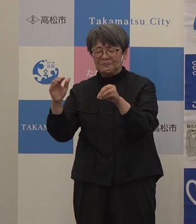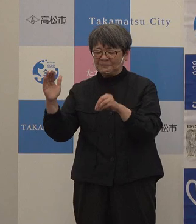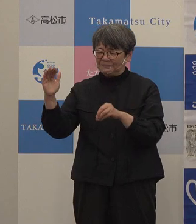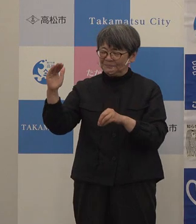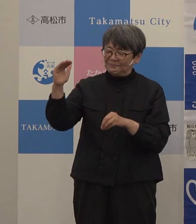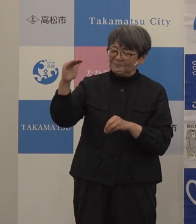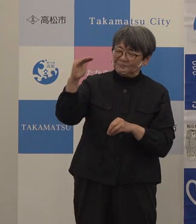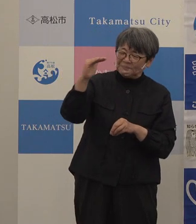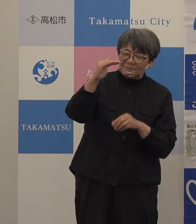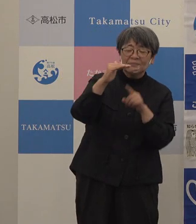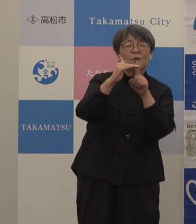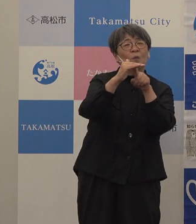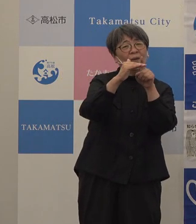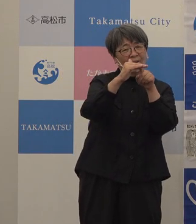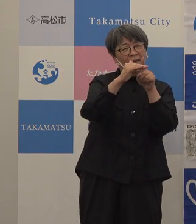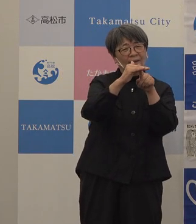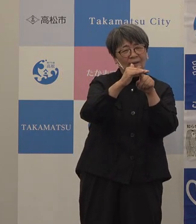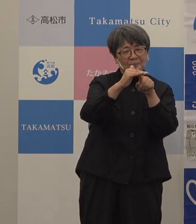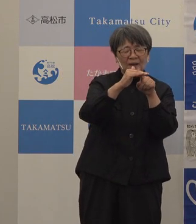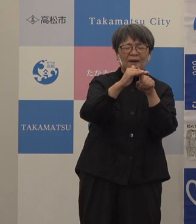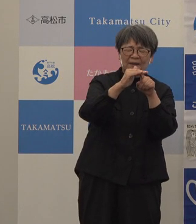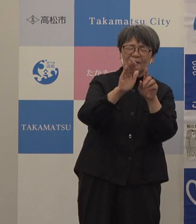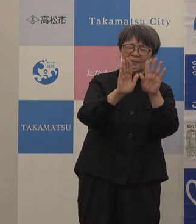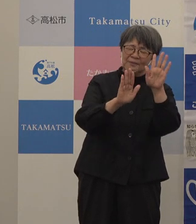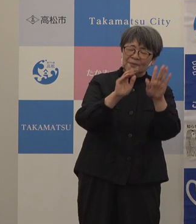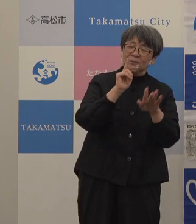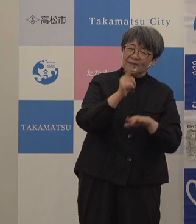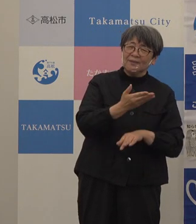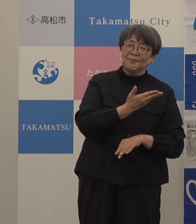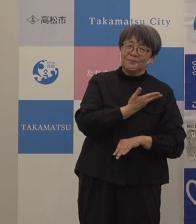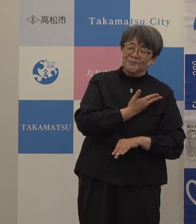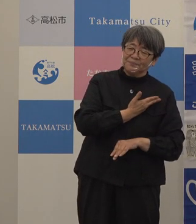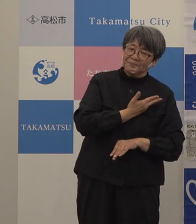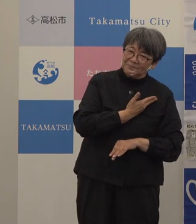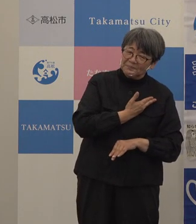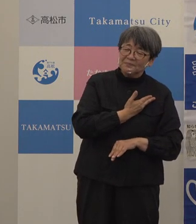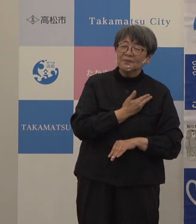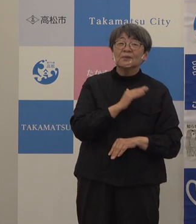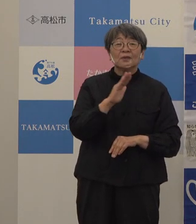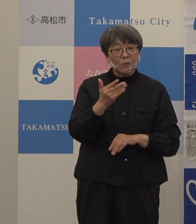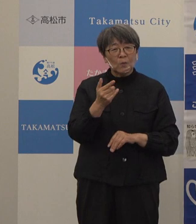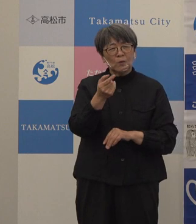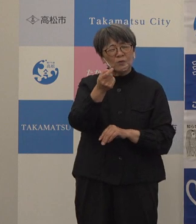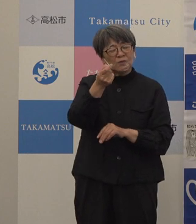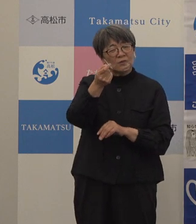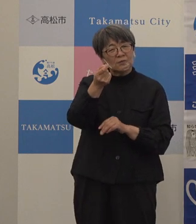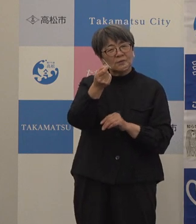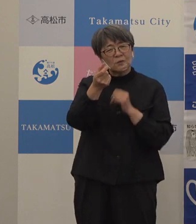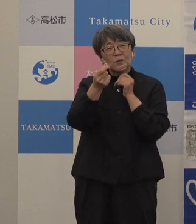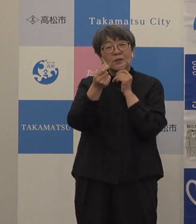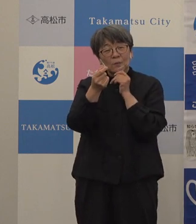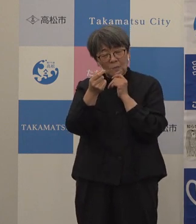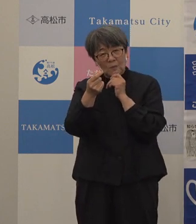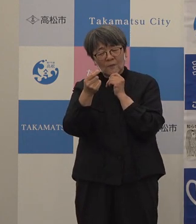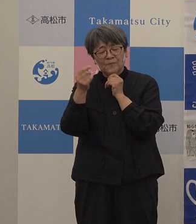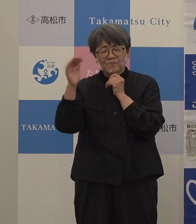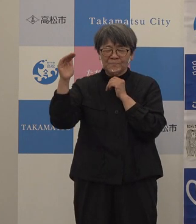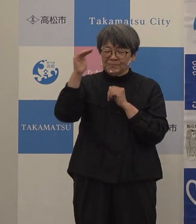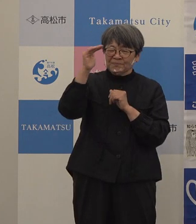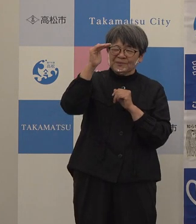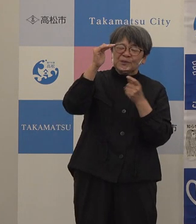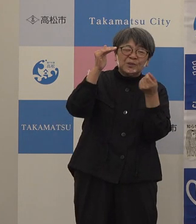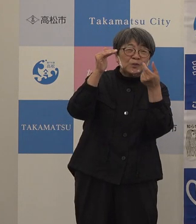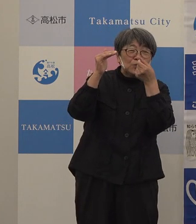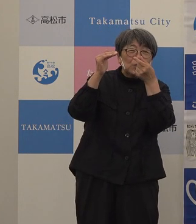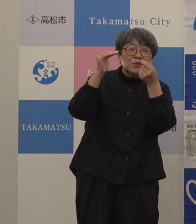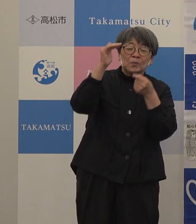ものが続いていくというのは、仕方ない部分はございますけれども、どうにか少しでもその感染者数が日々抑えられるように